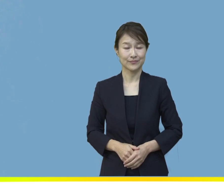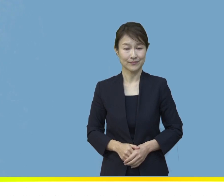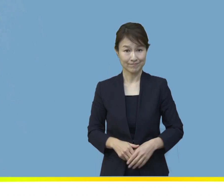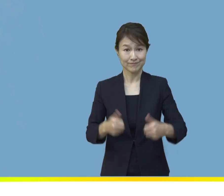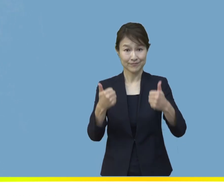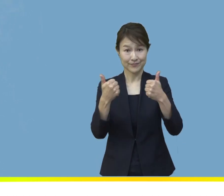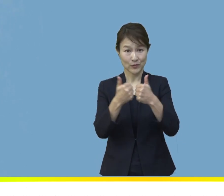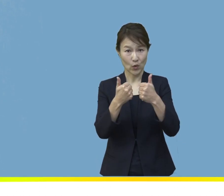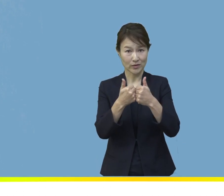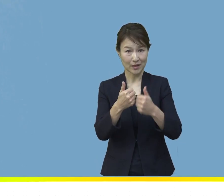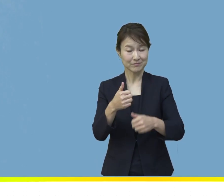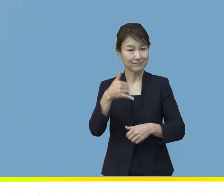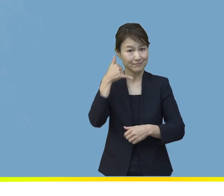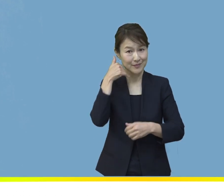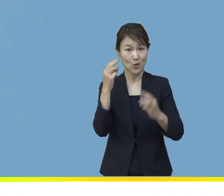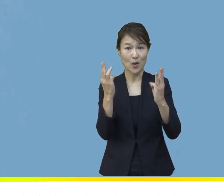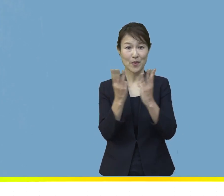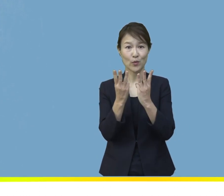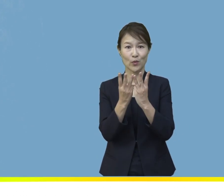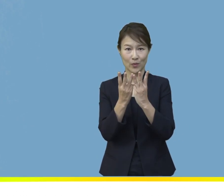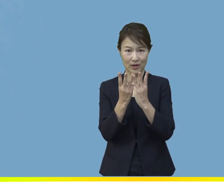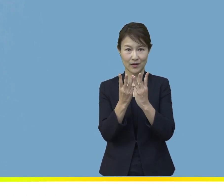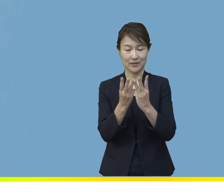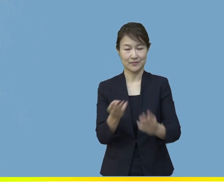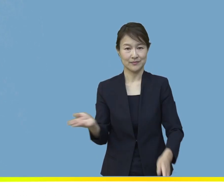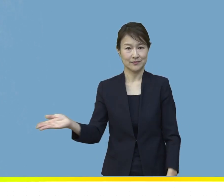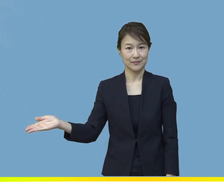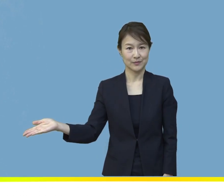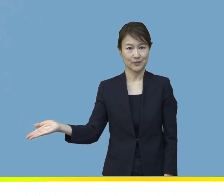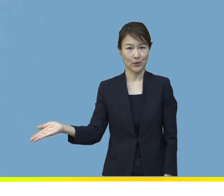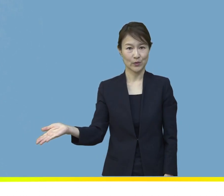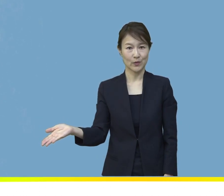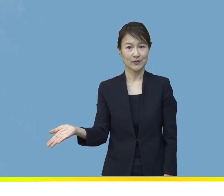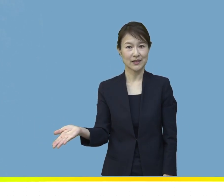ご相談のお電話は5432